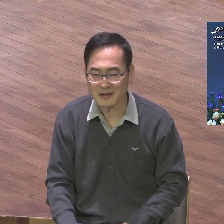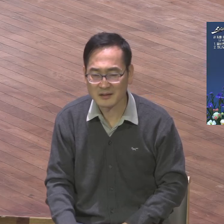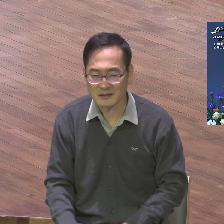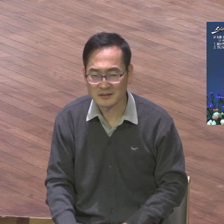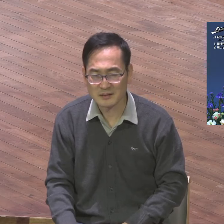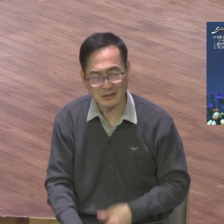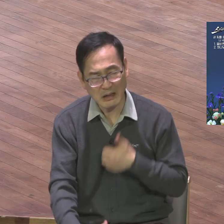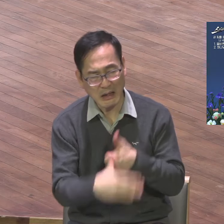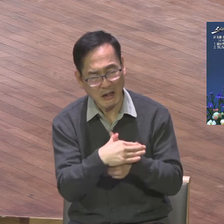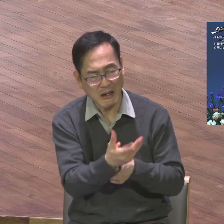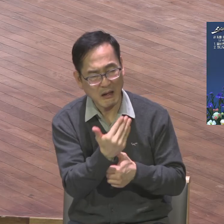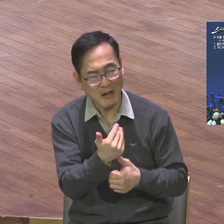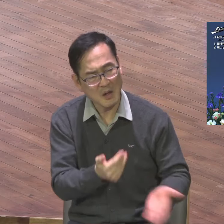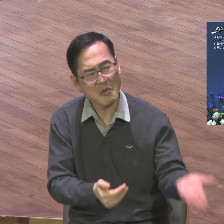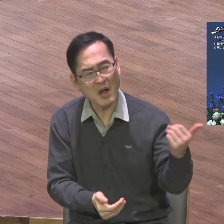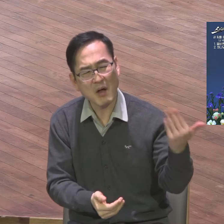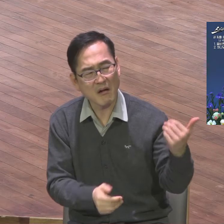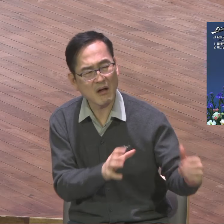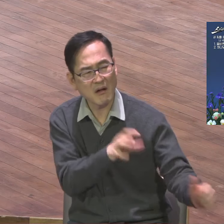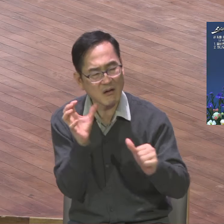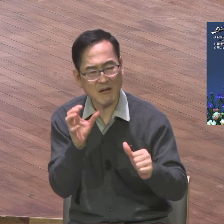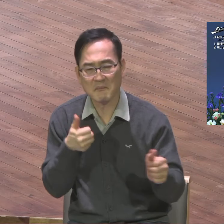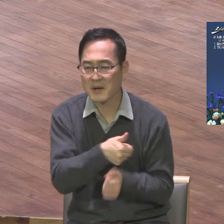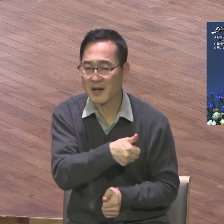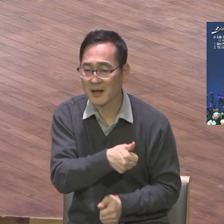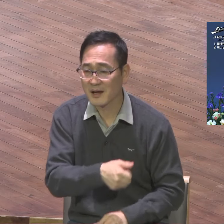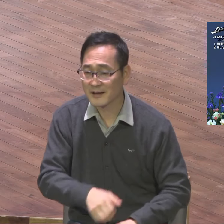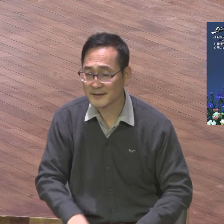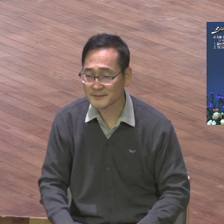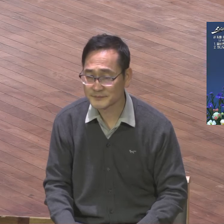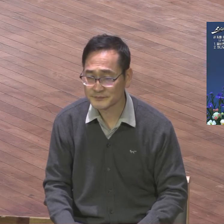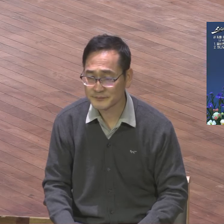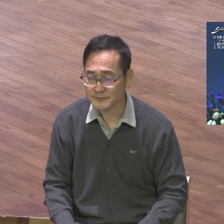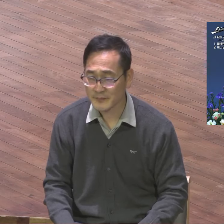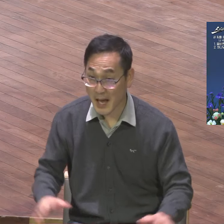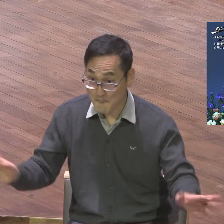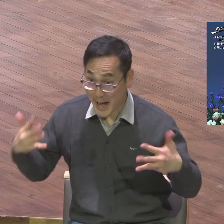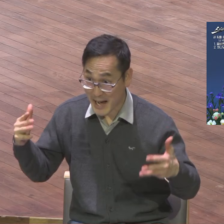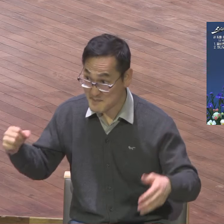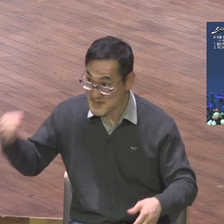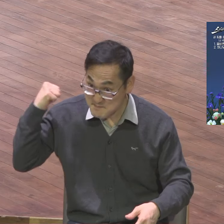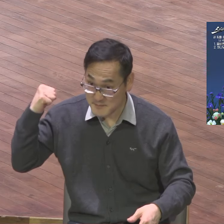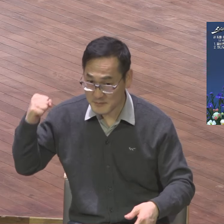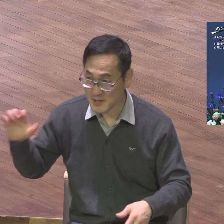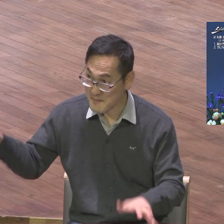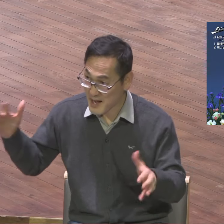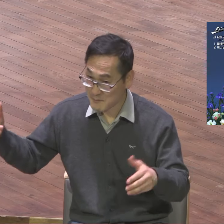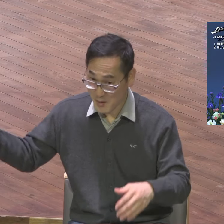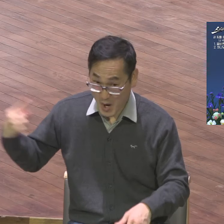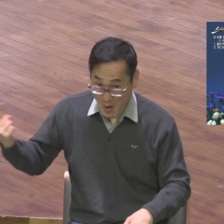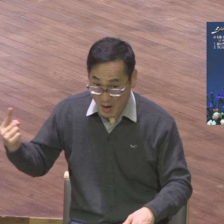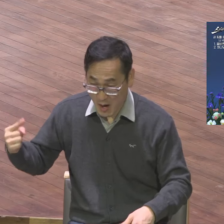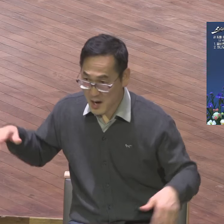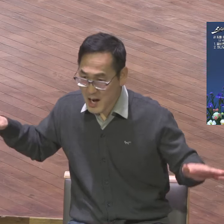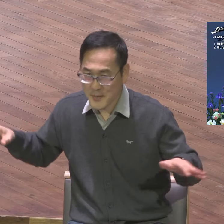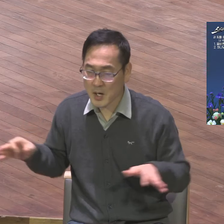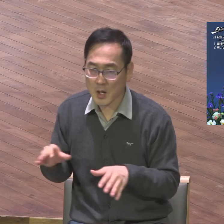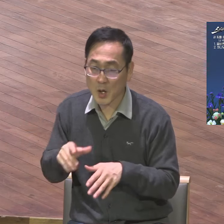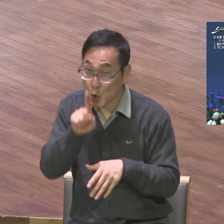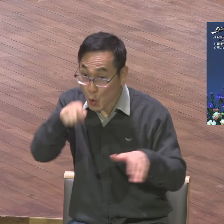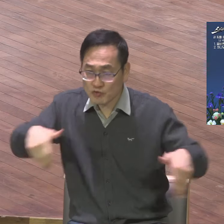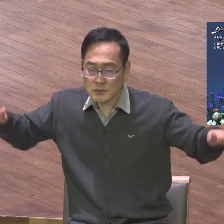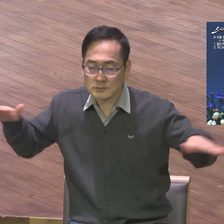무엇보다도 이 독수리의 위용은요 그 센 바람이 불어야 드러납니다. 그 센 바람 불